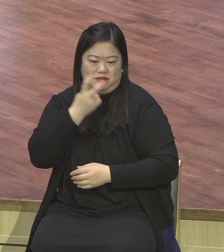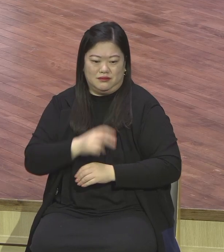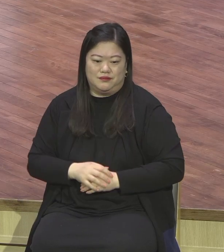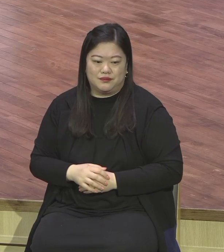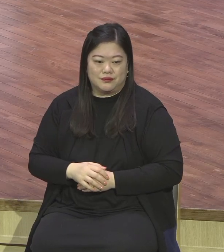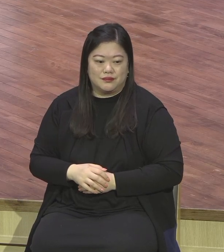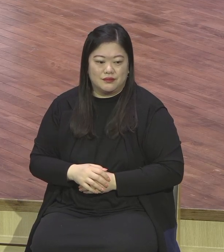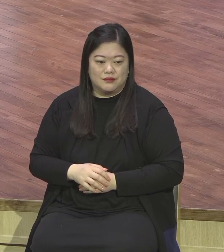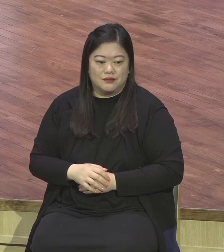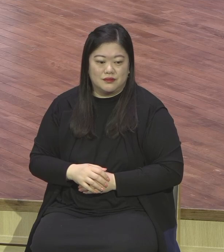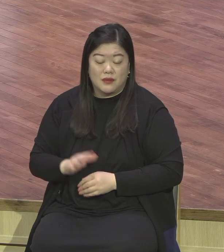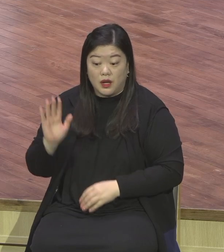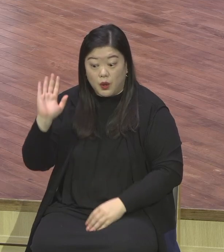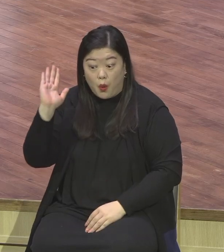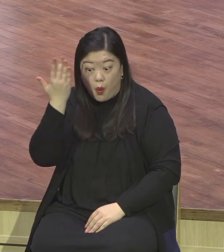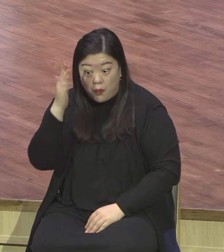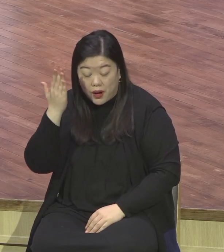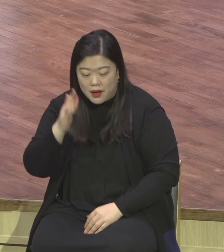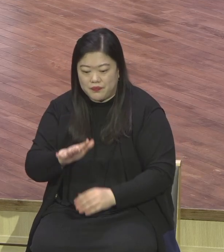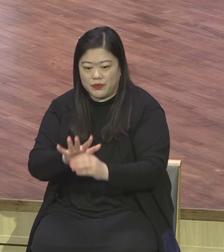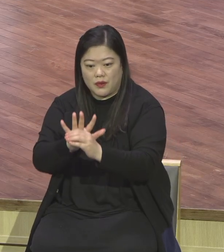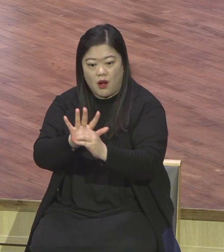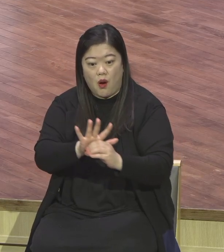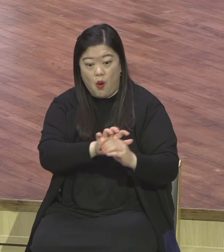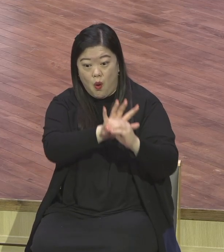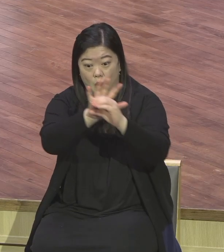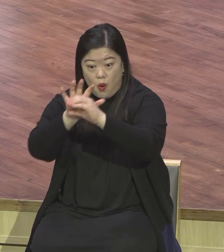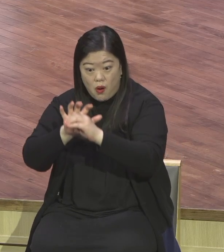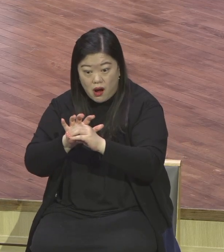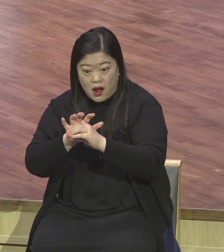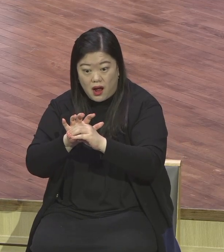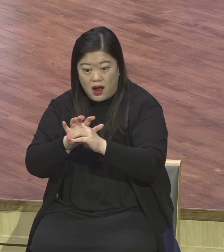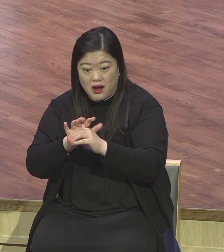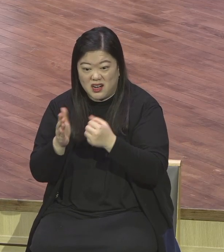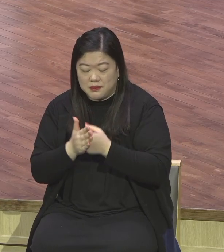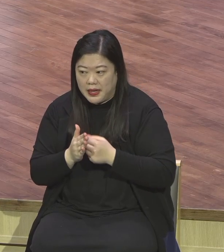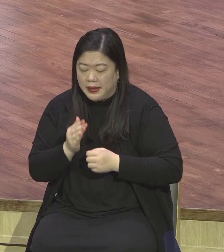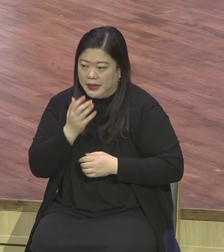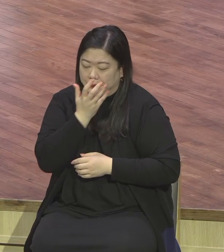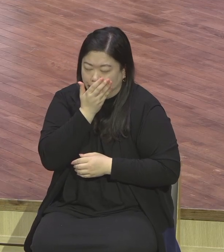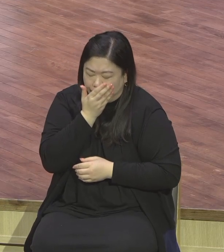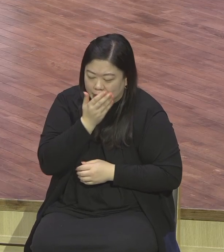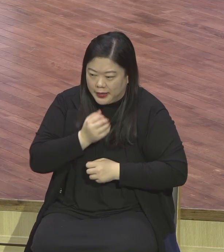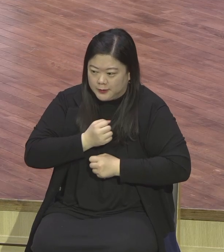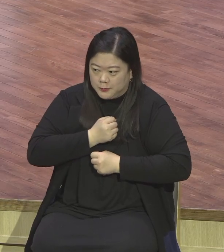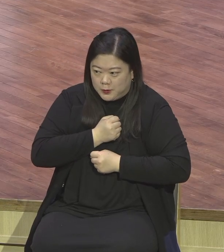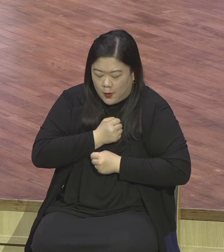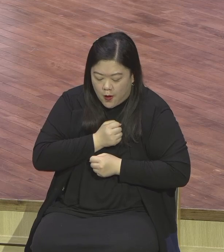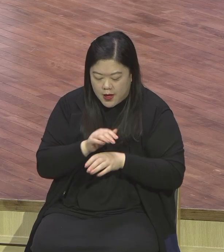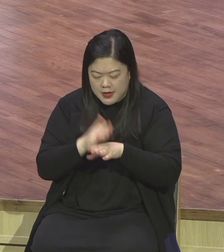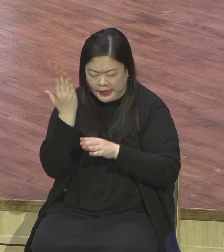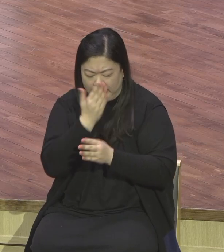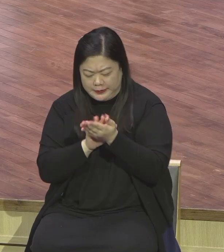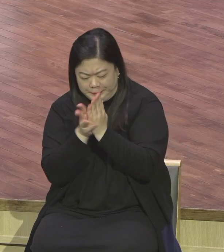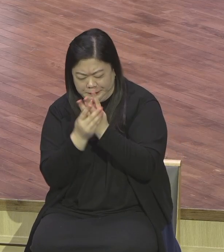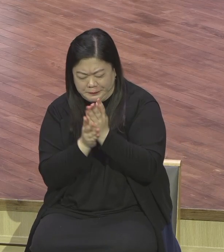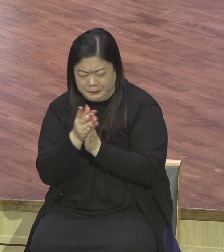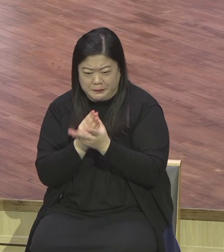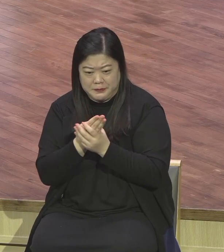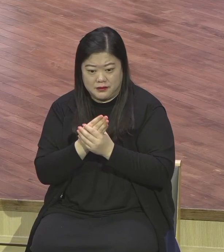코로나19로 인해가지고 많은 분들이 건강에 대해서 관심이 많지요 건강에 대해서 건강에 관심이 많은데